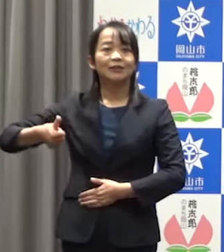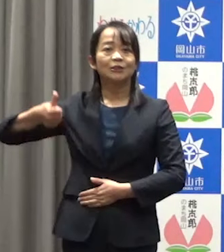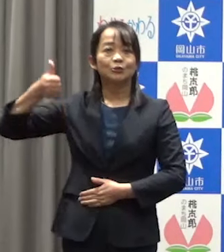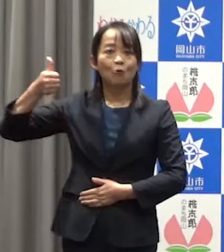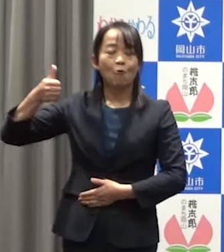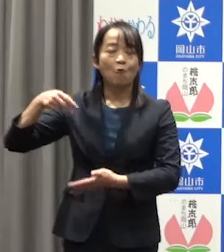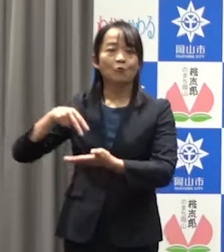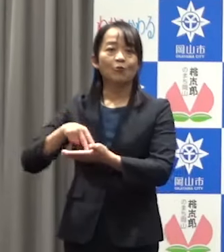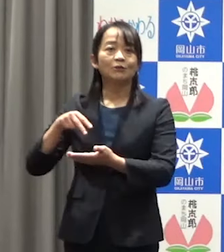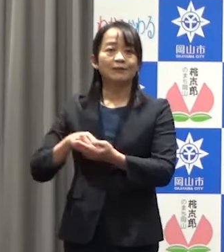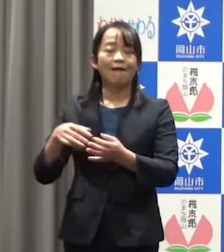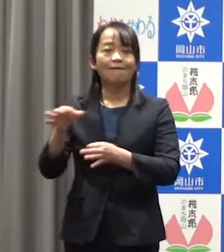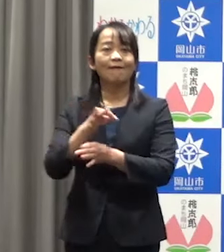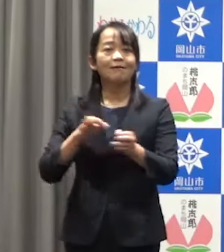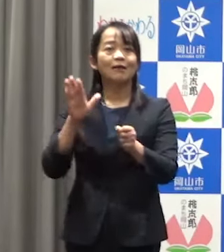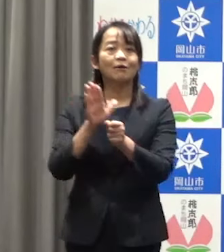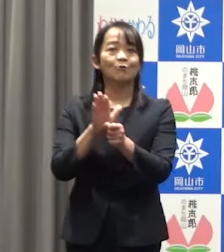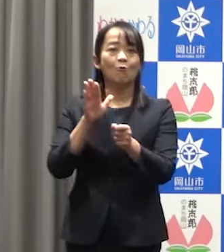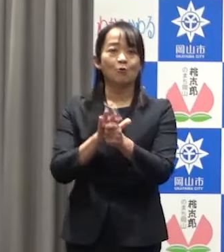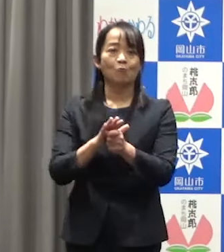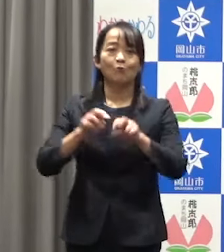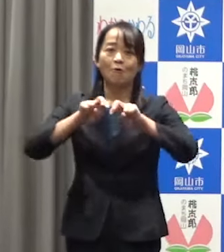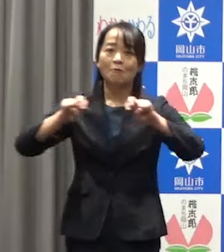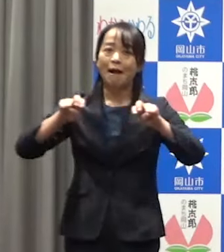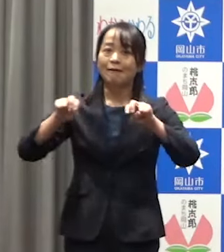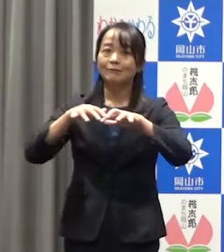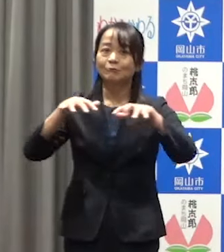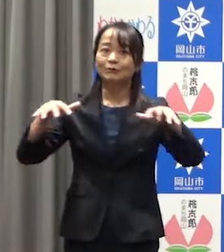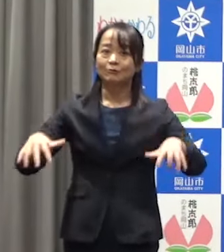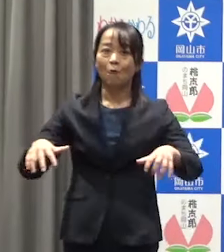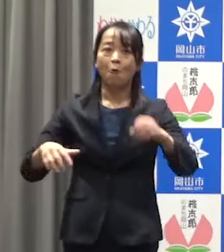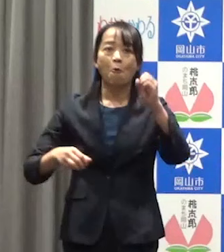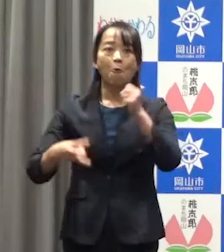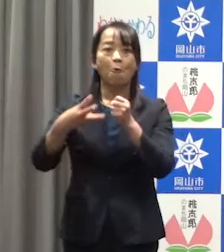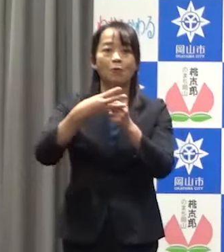経済協力開発機構 OECD の